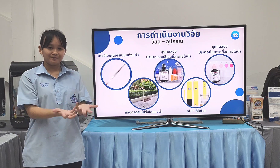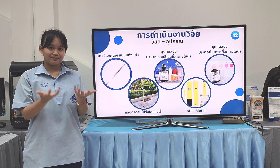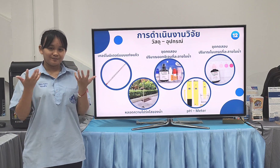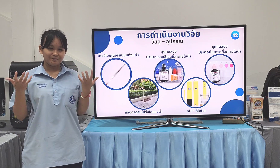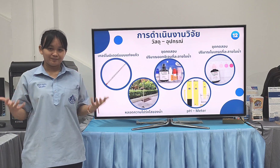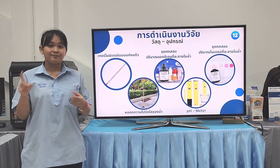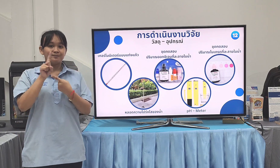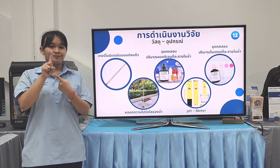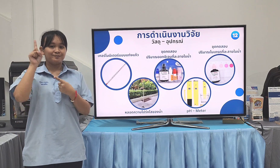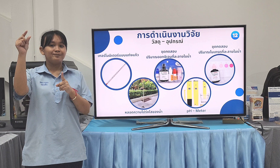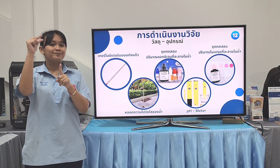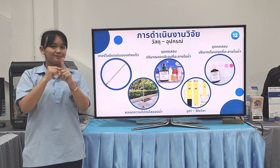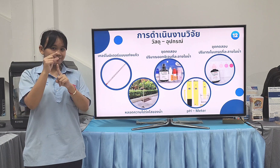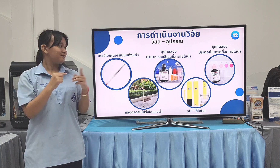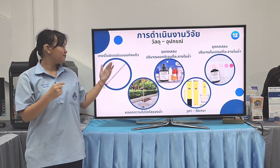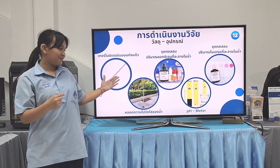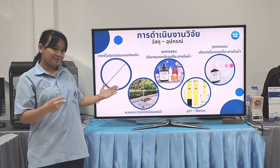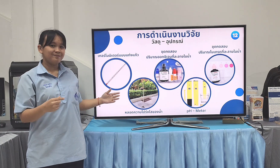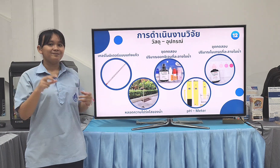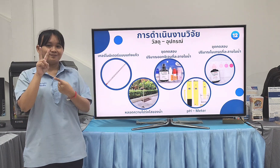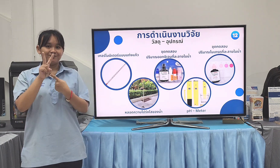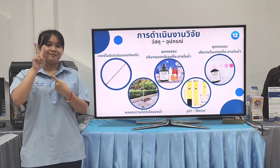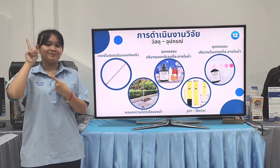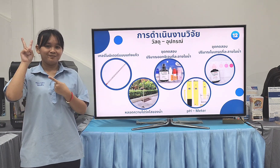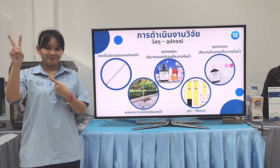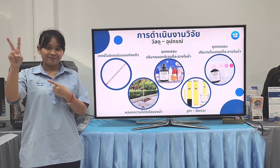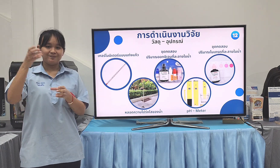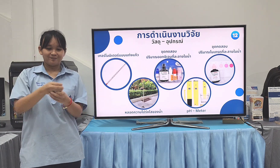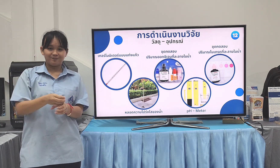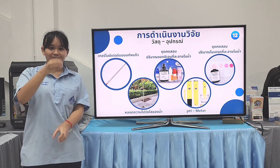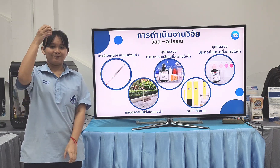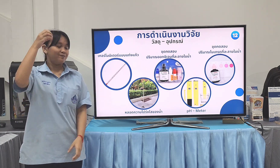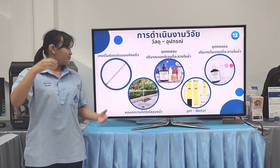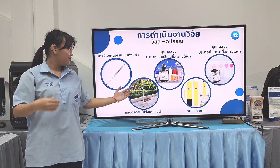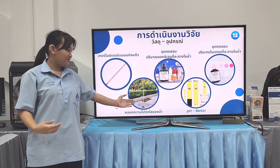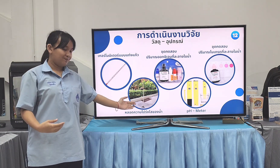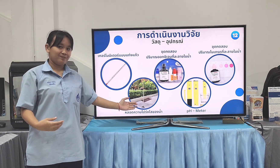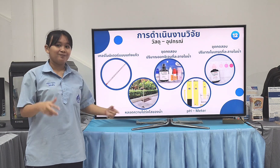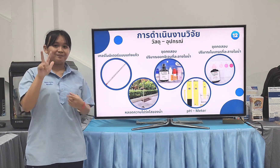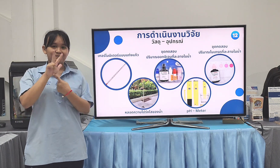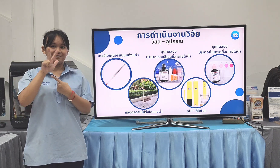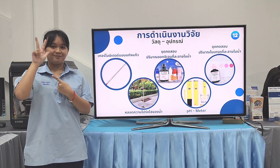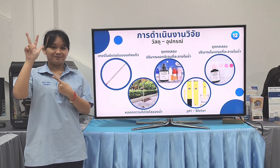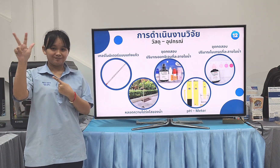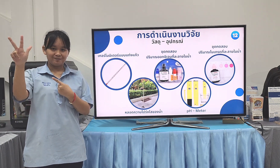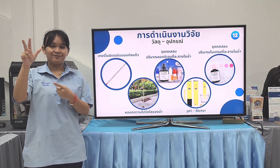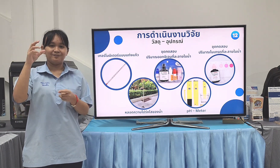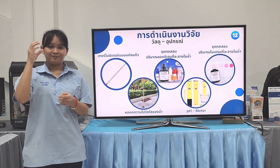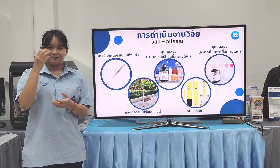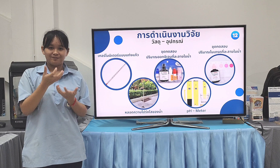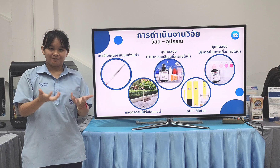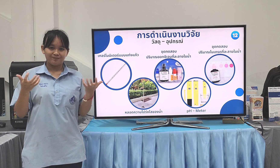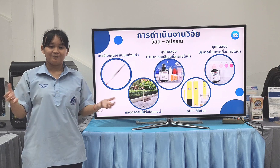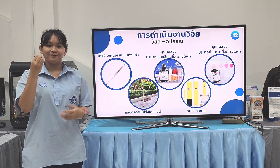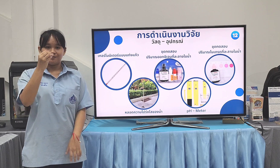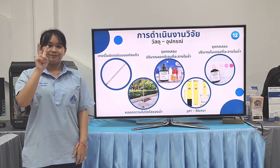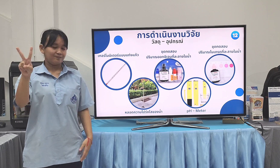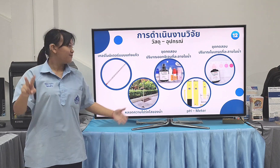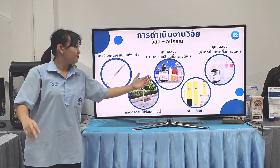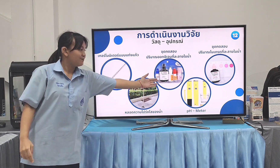วัสดุอุปกรณ์ 1เทอร์โมมิเตอร์แบบแท่งแก้ว 2หลอดความโปร่งใสของน้ำ 3ชุดทดสอบ